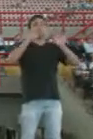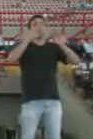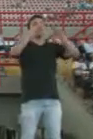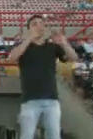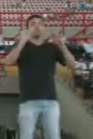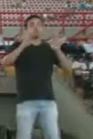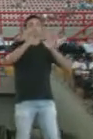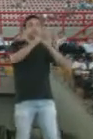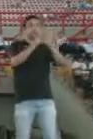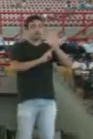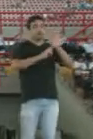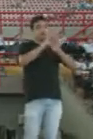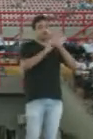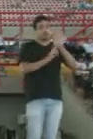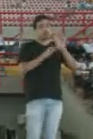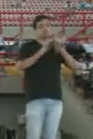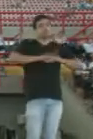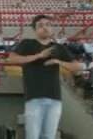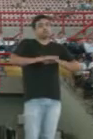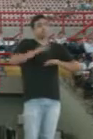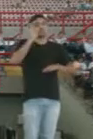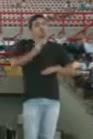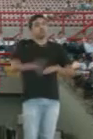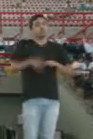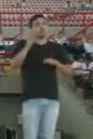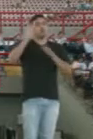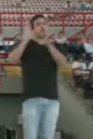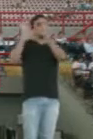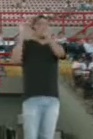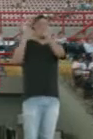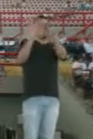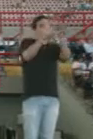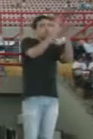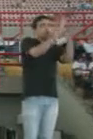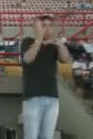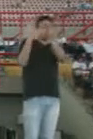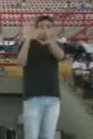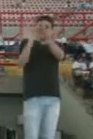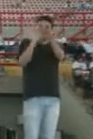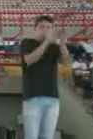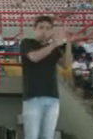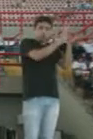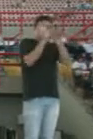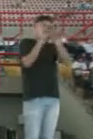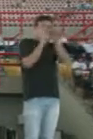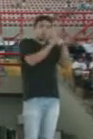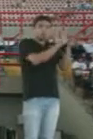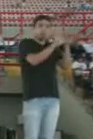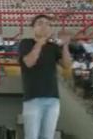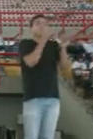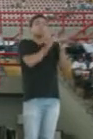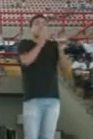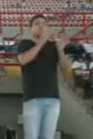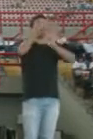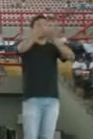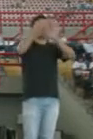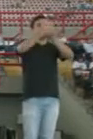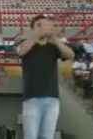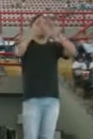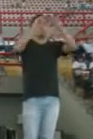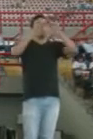grandes regras da sua redação, é a coesão, é a amarração de frases para fazer o texto, é